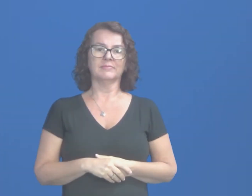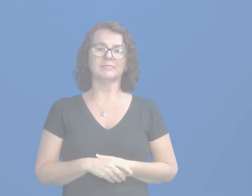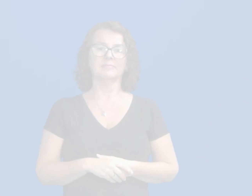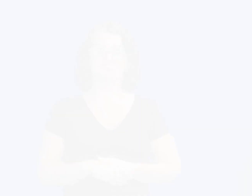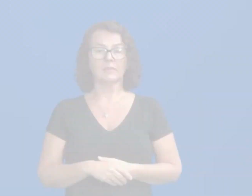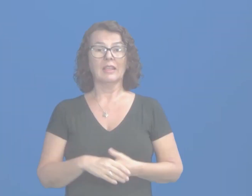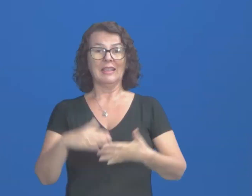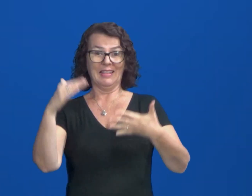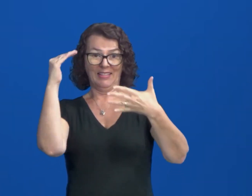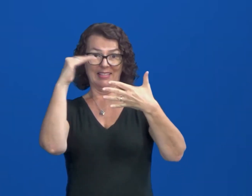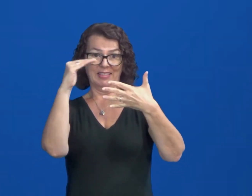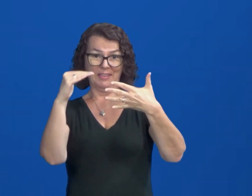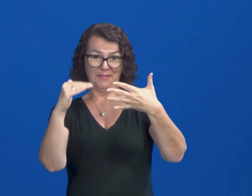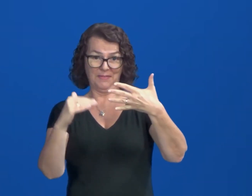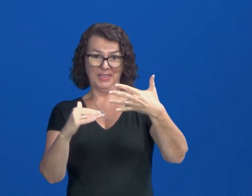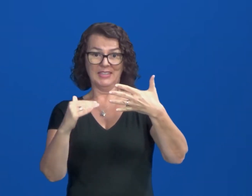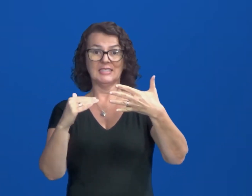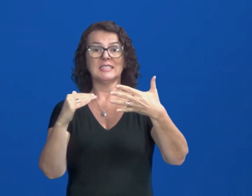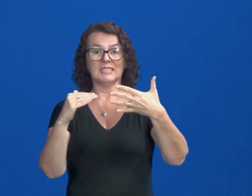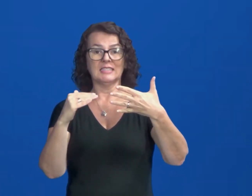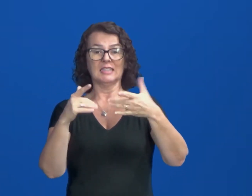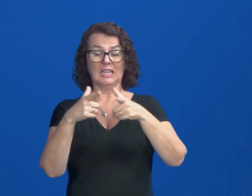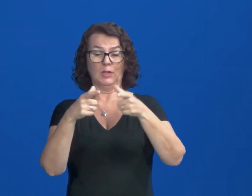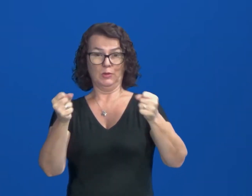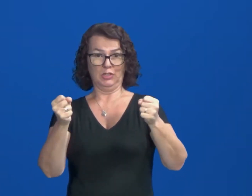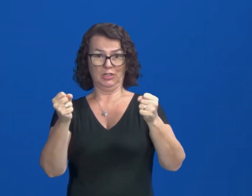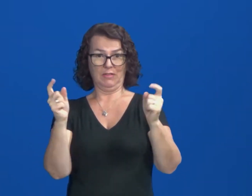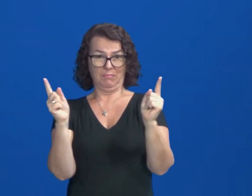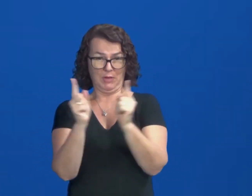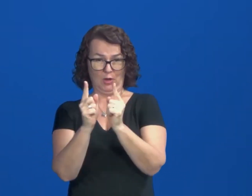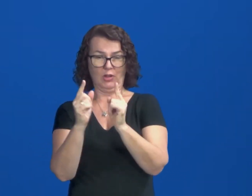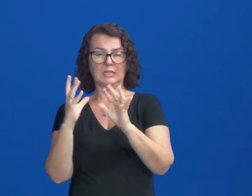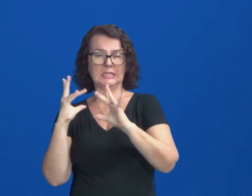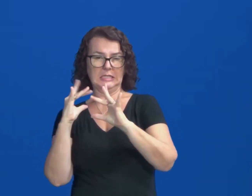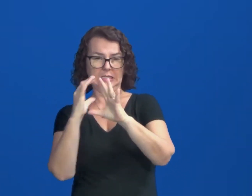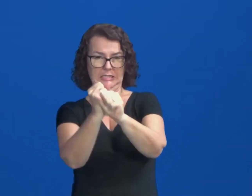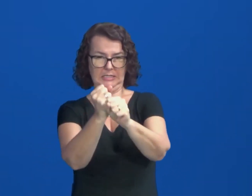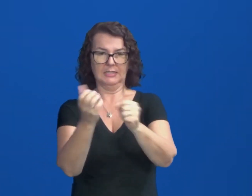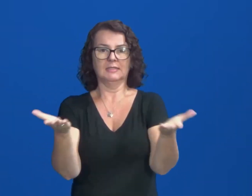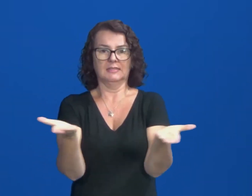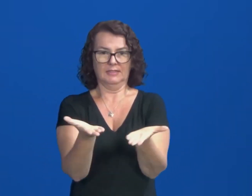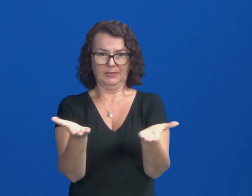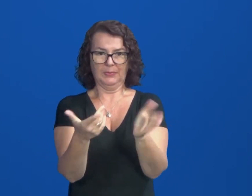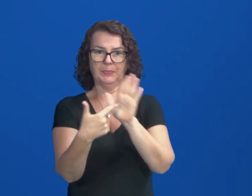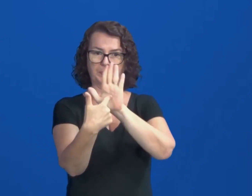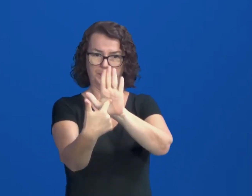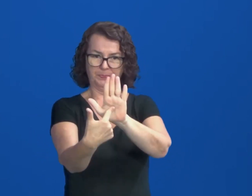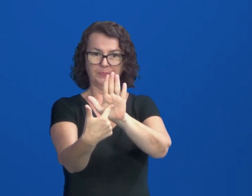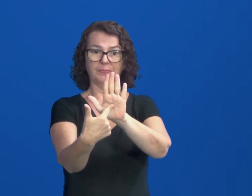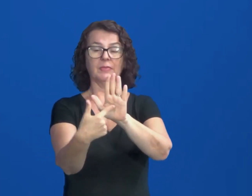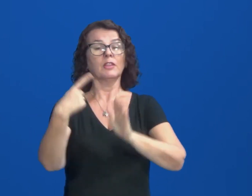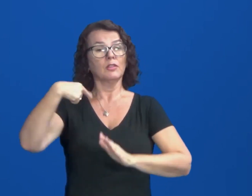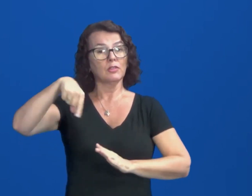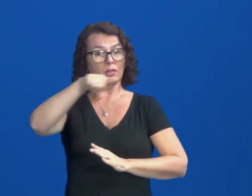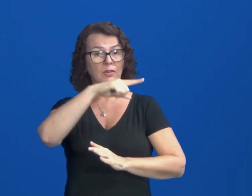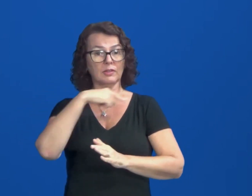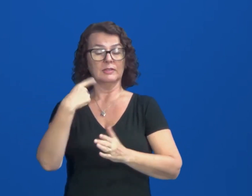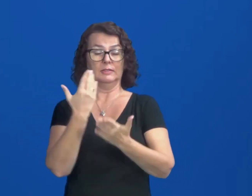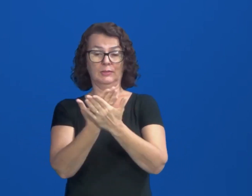Os níveis linguísticos menores, em resumo, foi o que eu apresentei para vocês agora. Nós estudamos